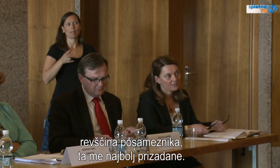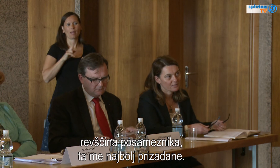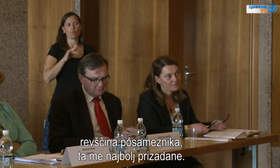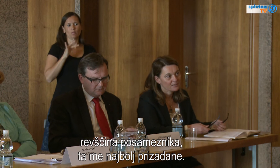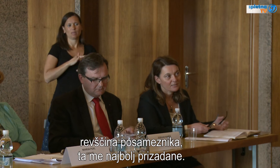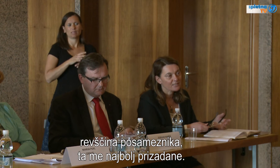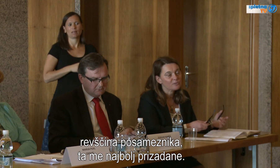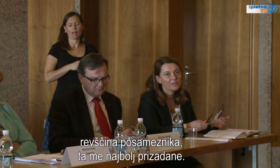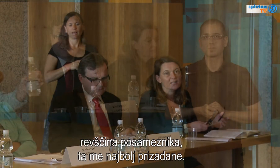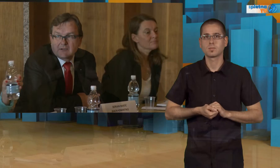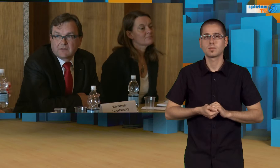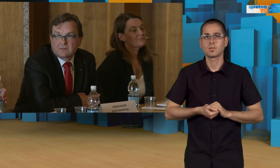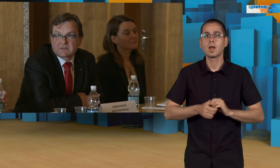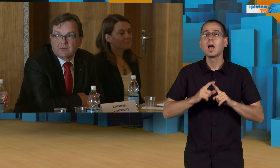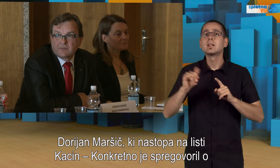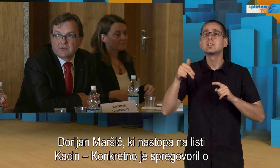prizadene.